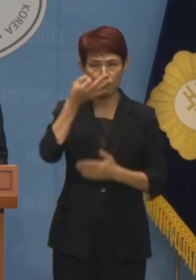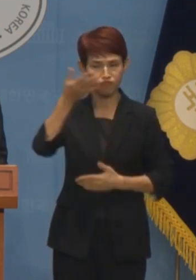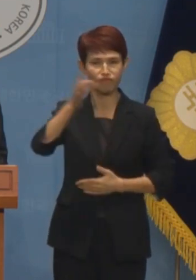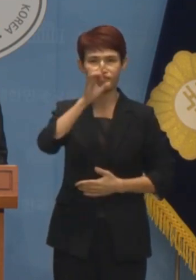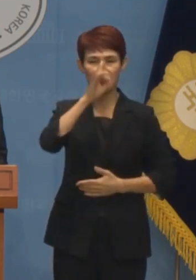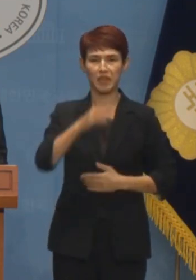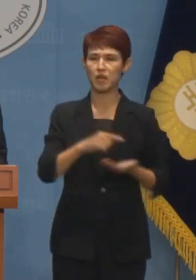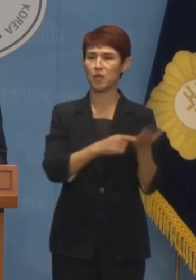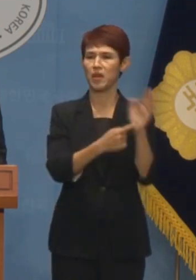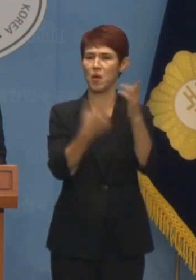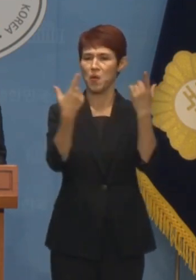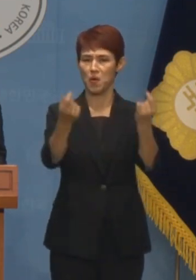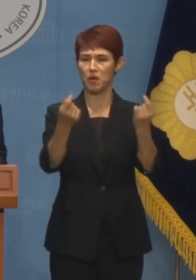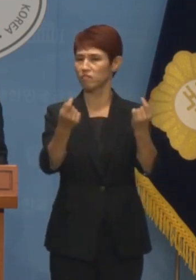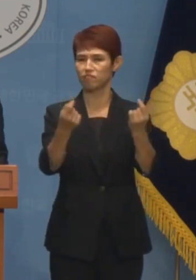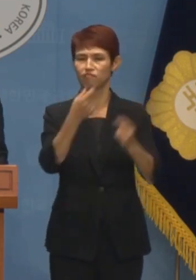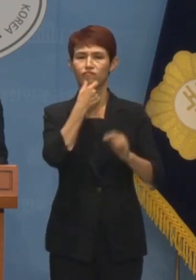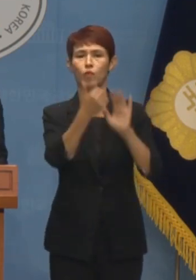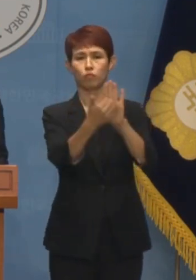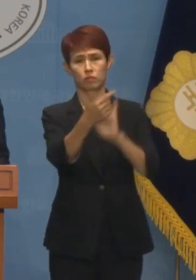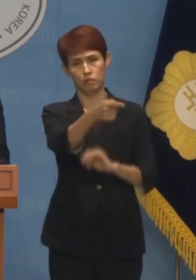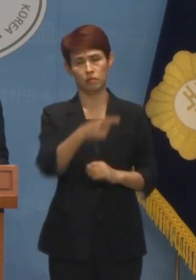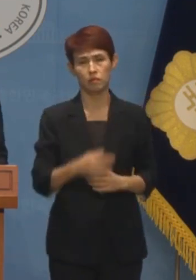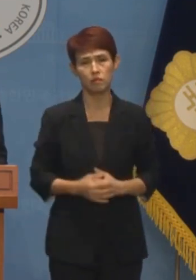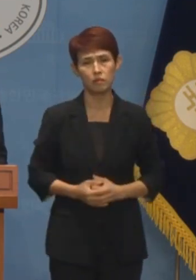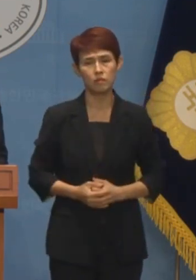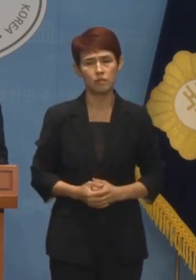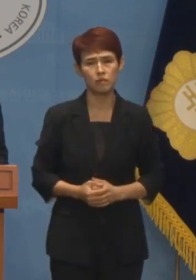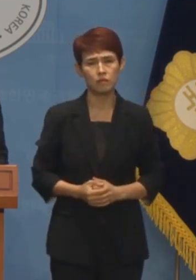해당된다며 이조차 거부했습니다